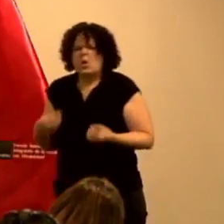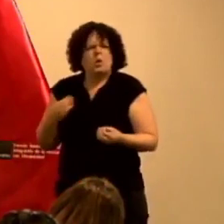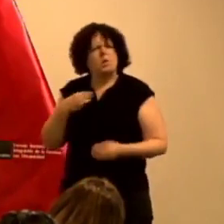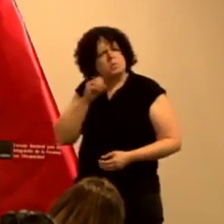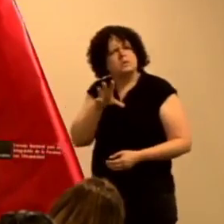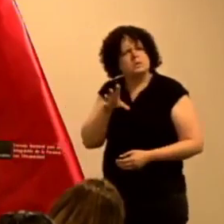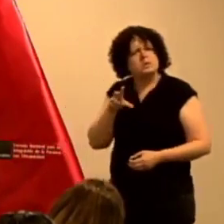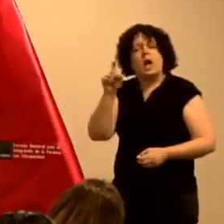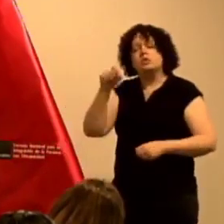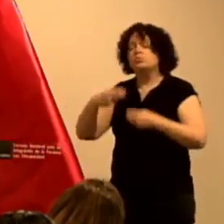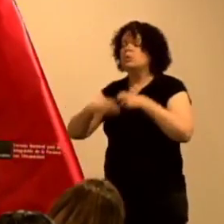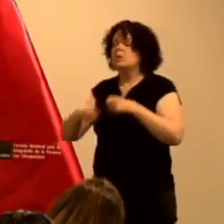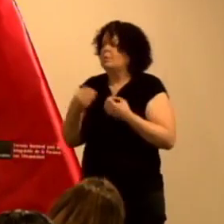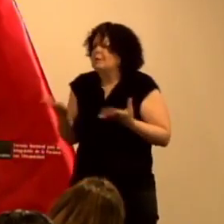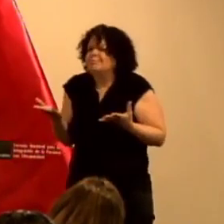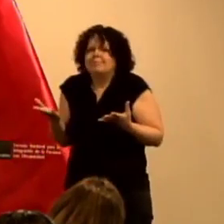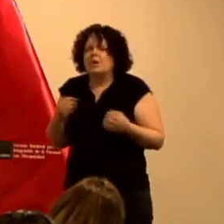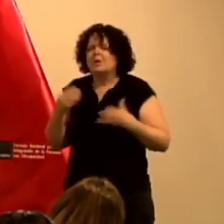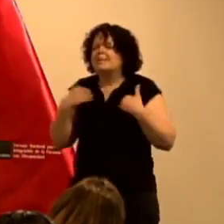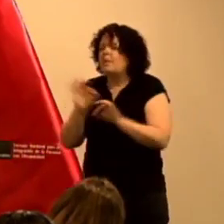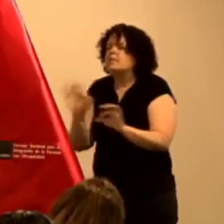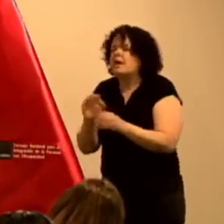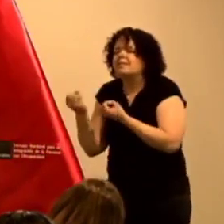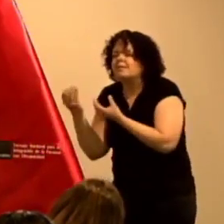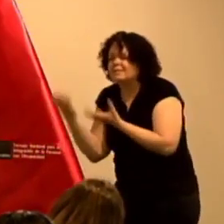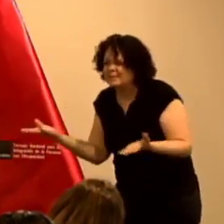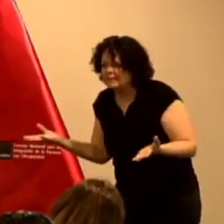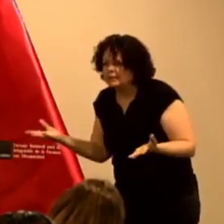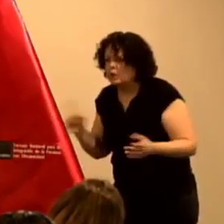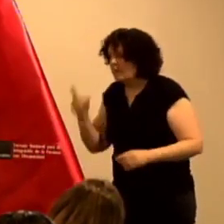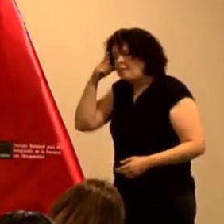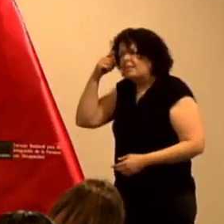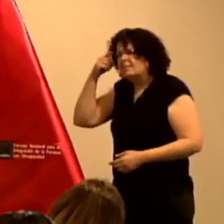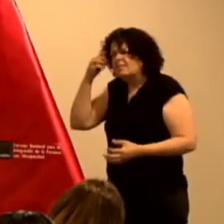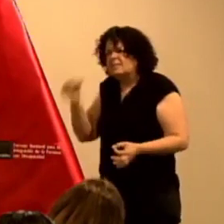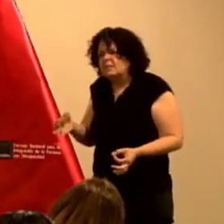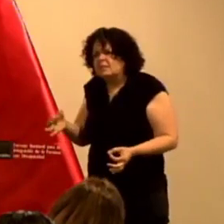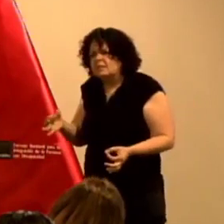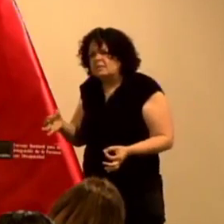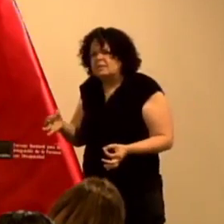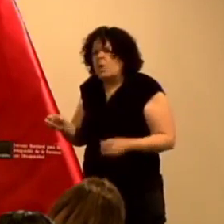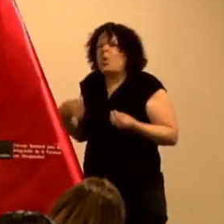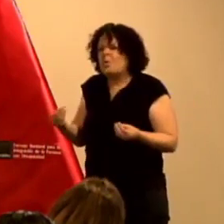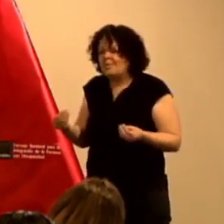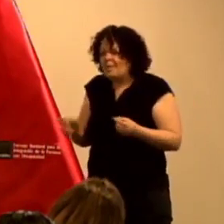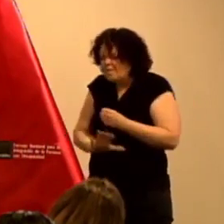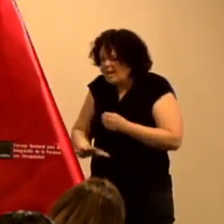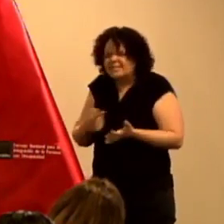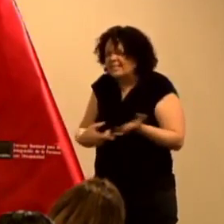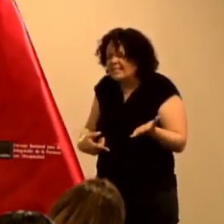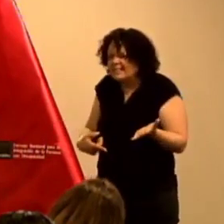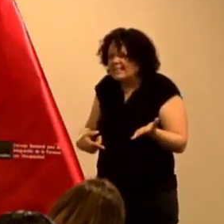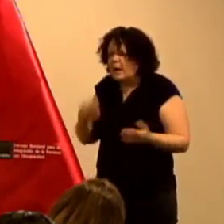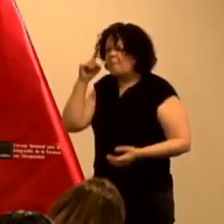problema si no tenemos información, no tenemos estadísticas, no tenemos datos. No podemos tomar decisiones si no existe la información. No podemos